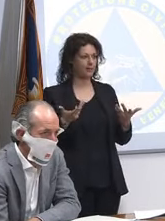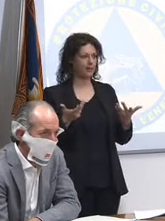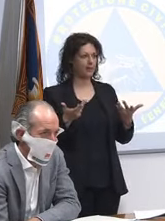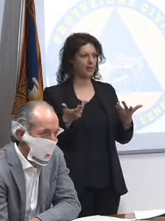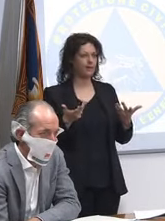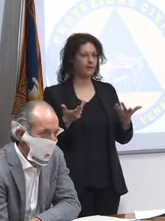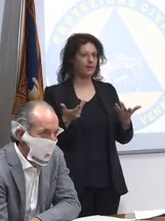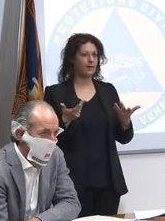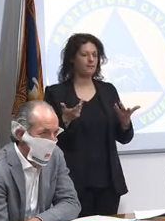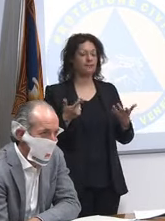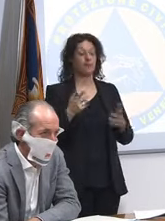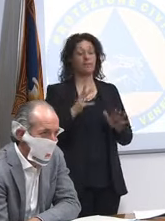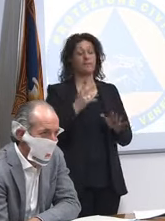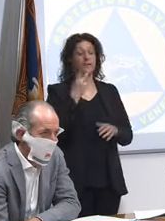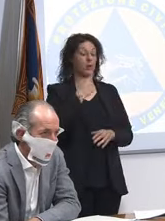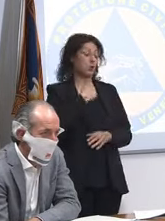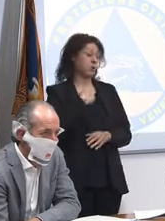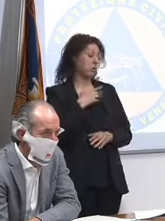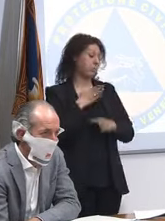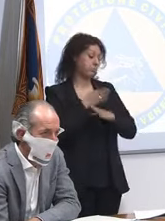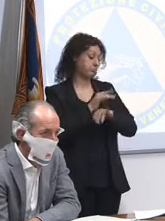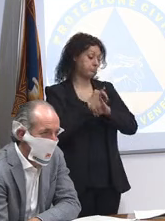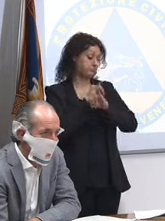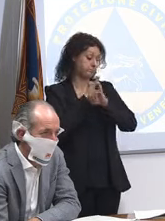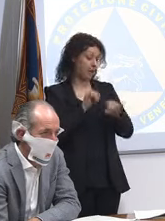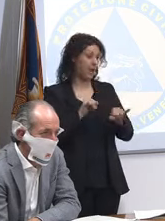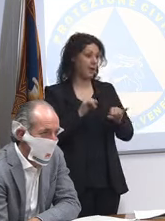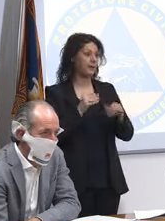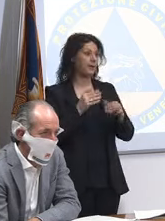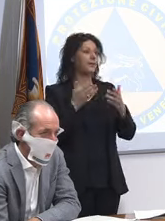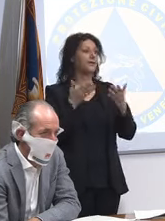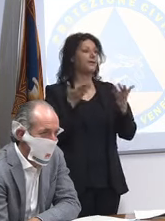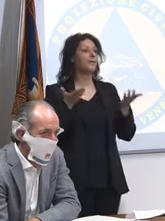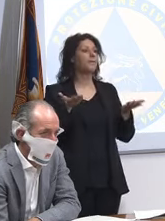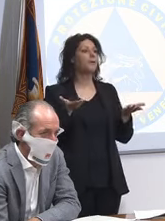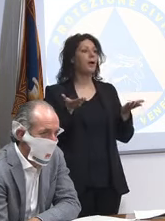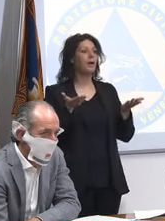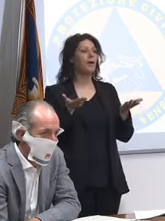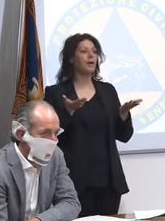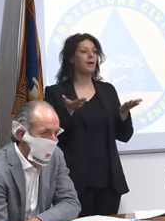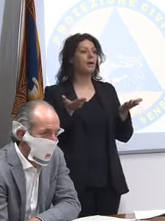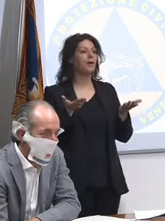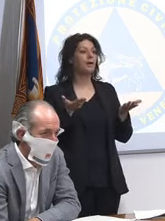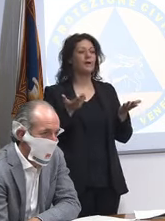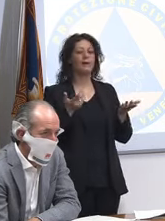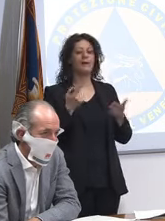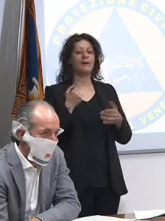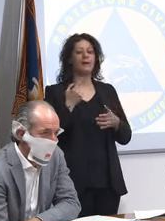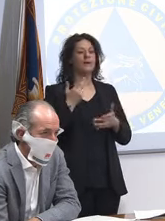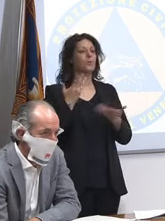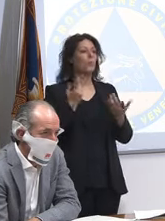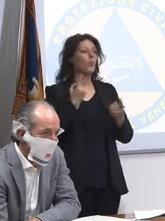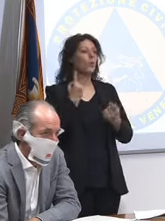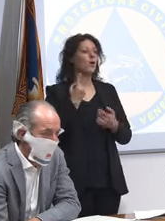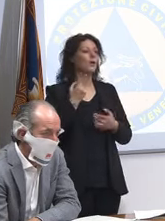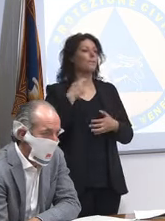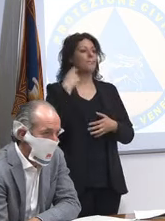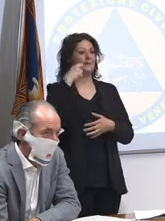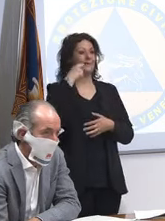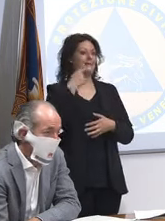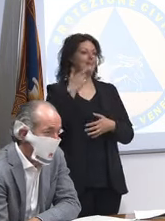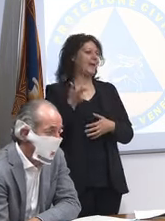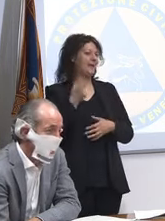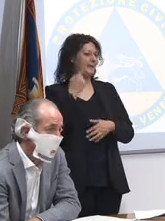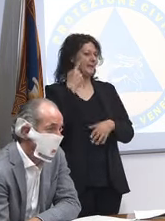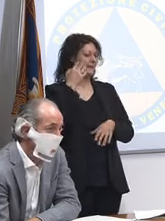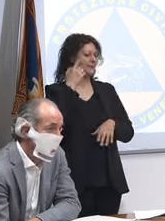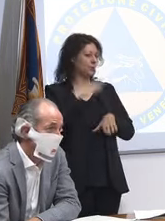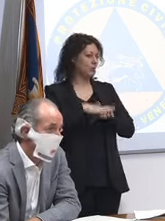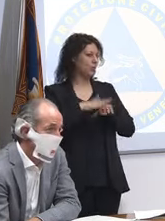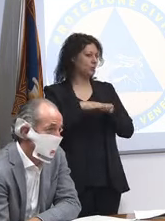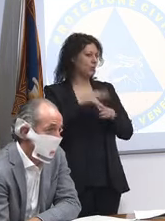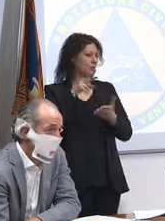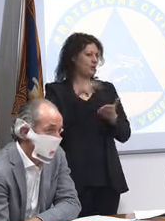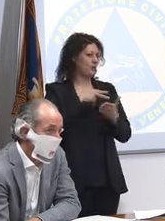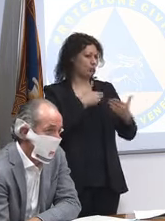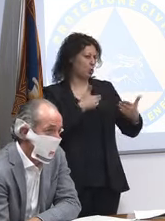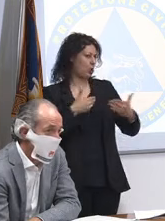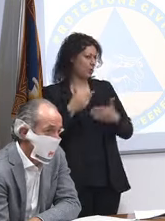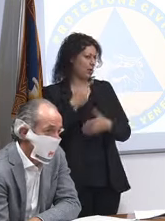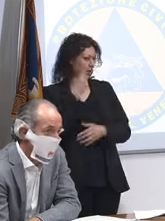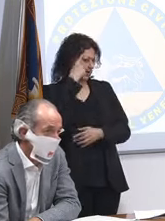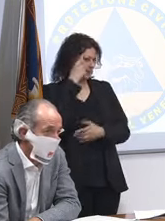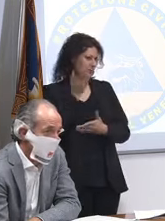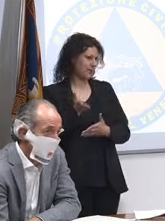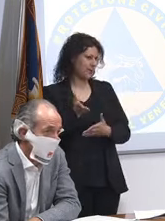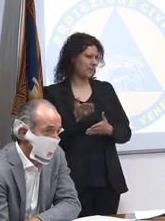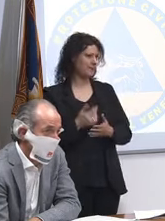che qui abbiamo un autorevolissimo esponente che potrebbe raccontare, ecco. Ma la stessa cosa del cinema o del